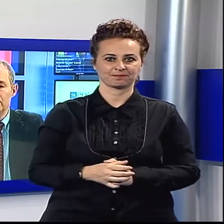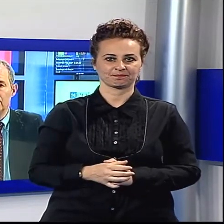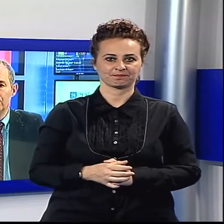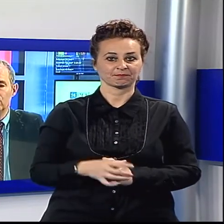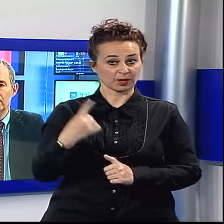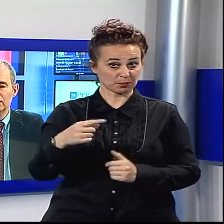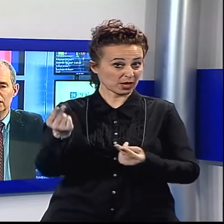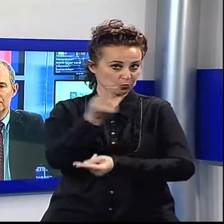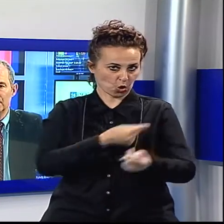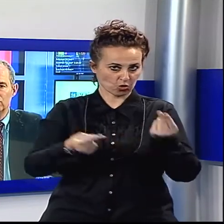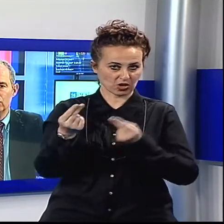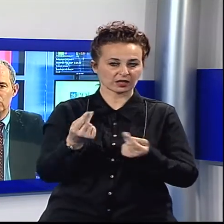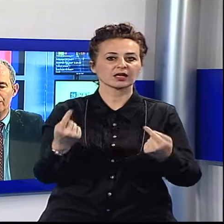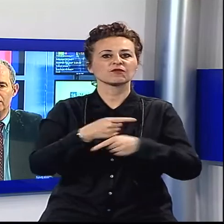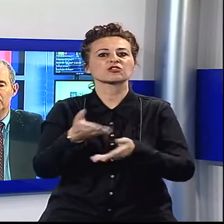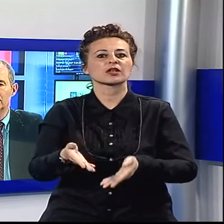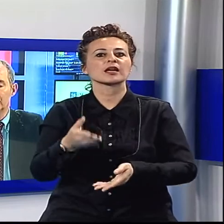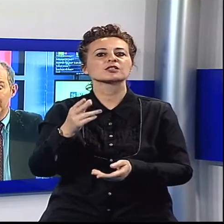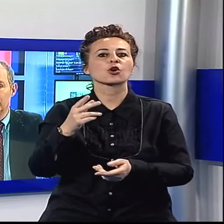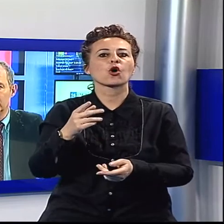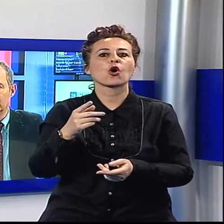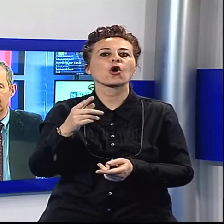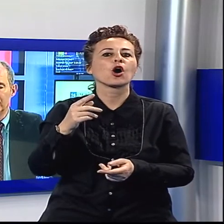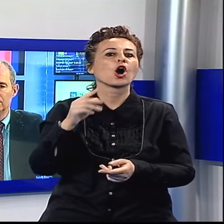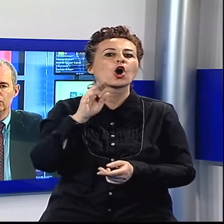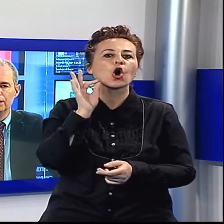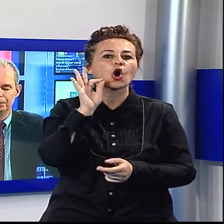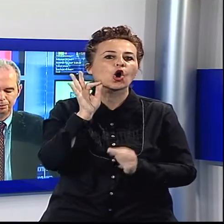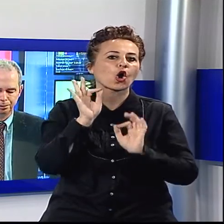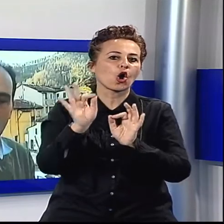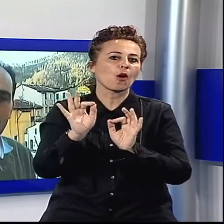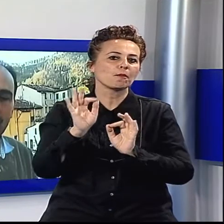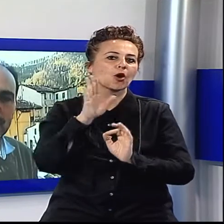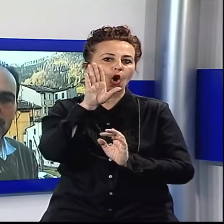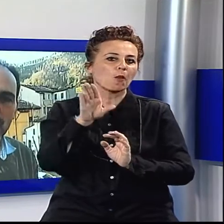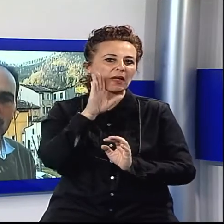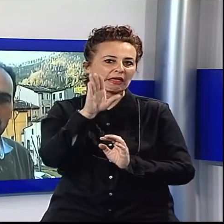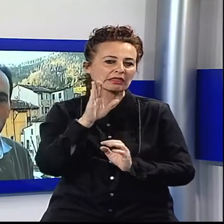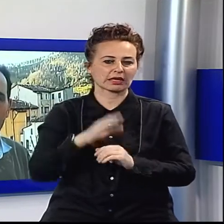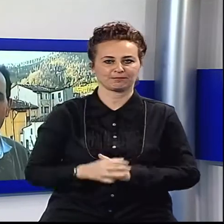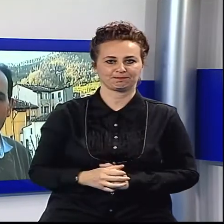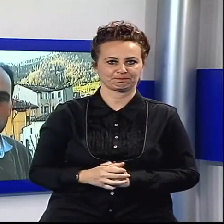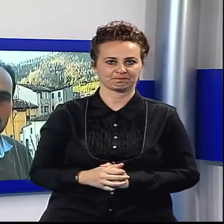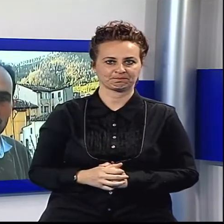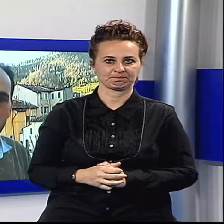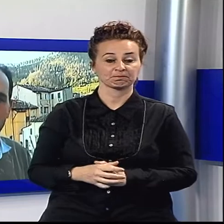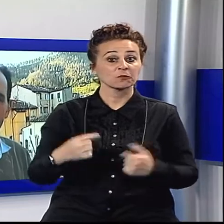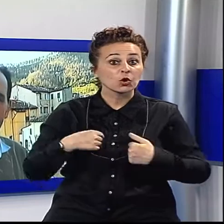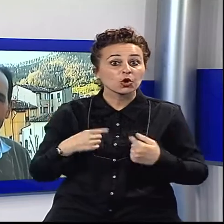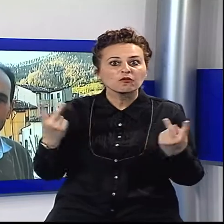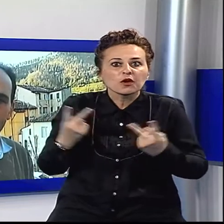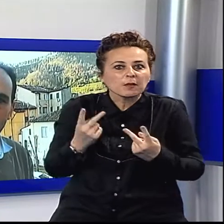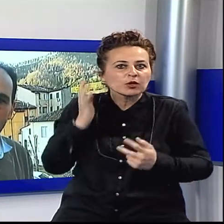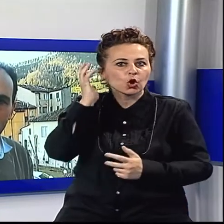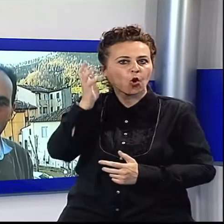quindi i progetti, sentiamo adesso i commenti a questa bella notizia per Bagni di Lucca. Io sono orgoglioso sinceramente